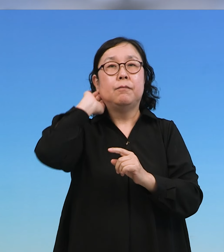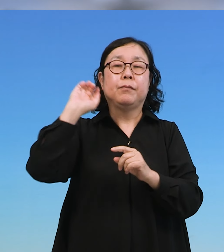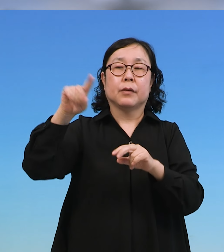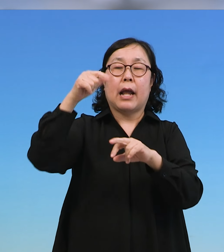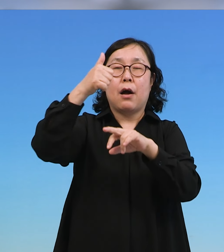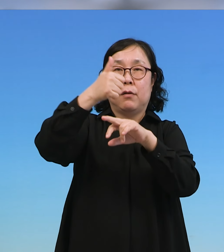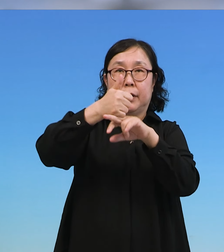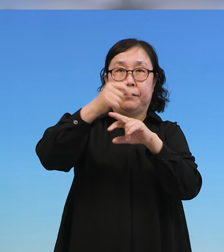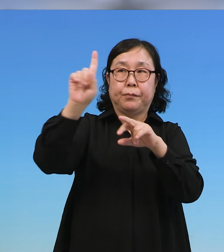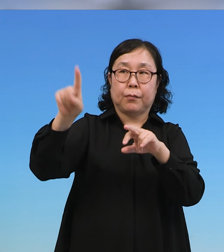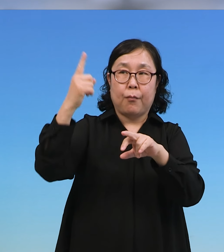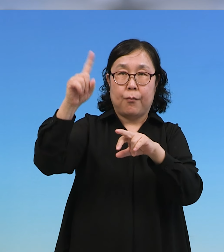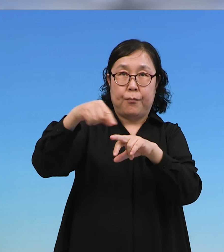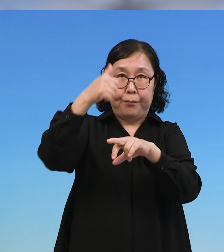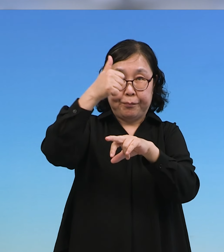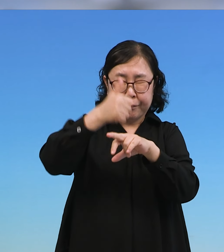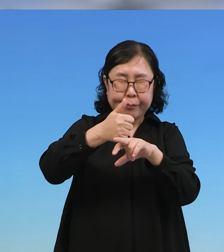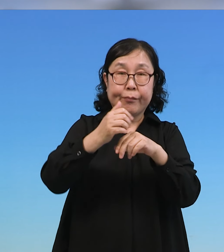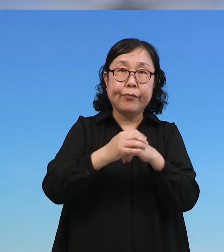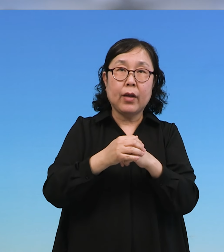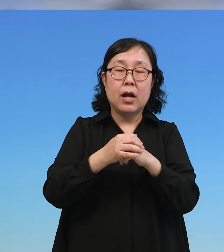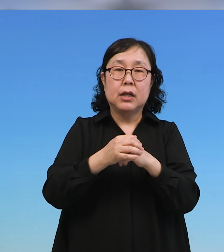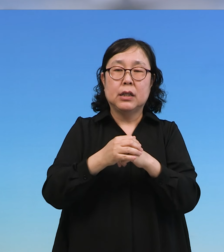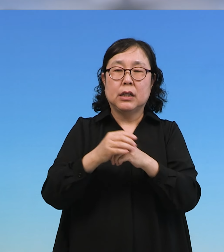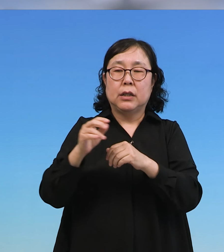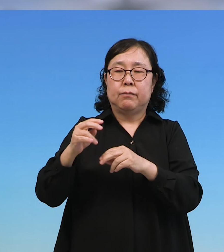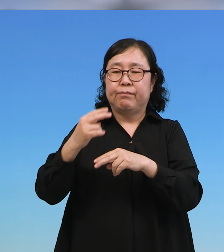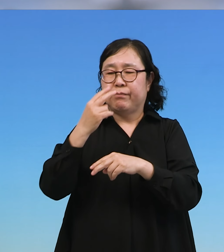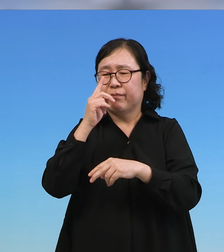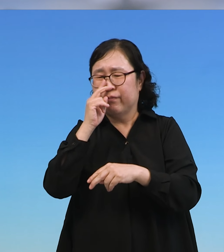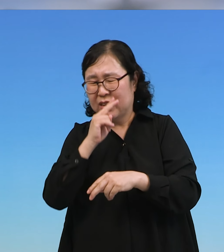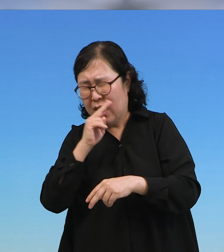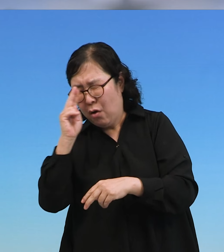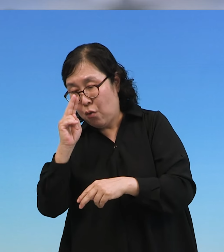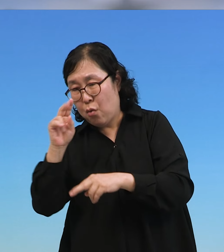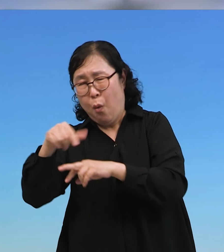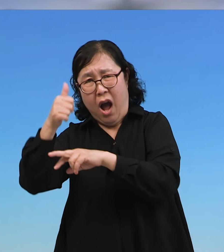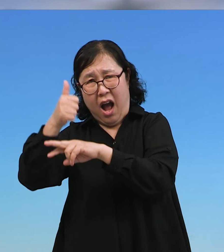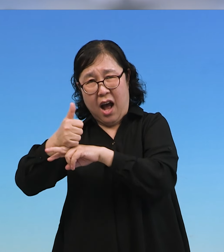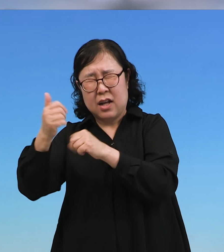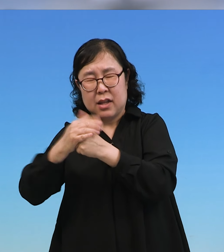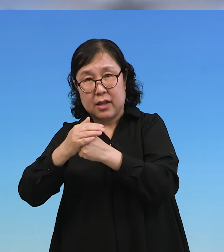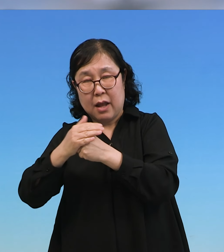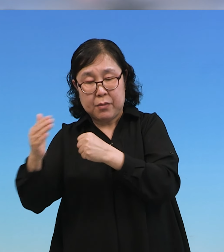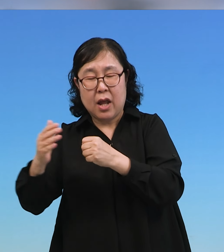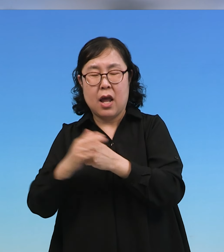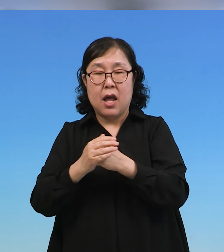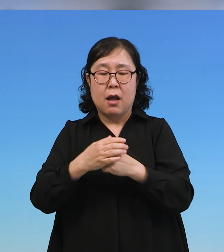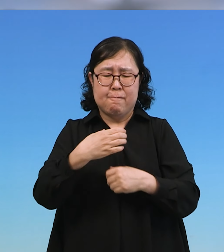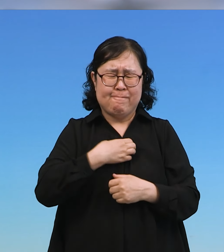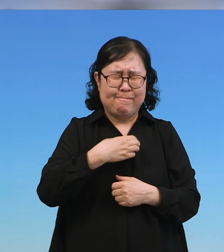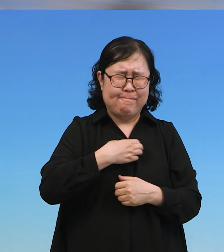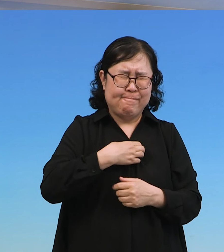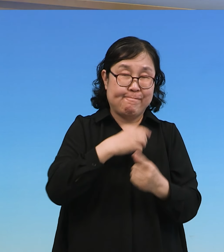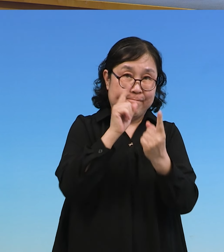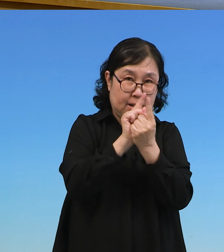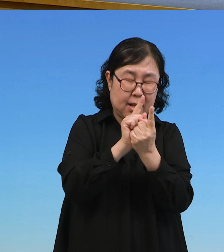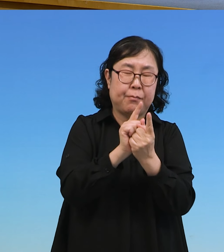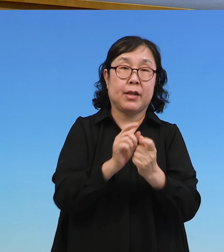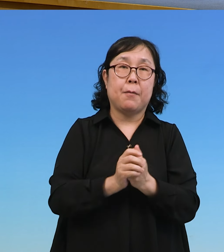살해 위협으로 인생의 절체절명의 위기를 만납니다. 그 내용이 오늘 본문